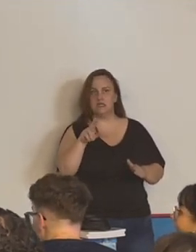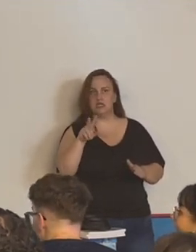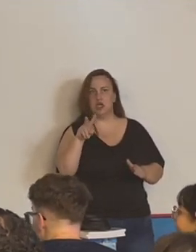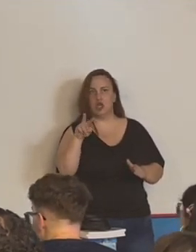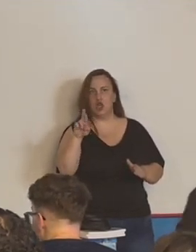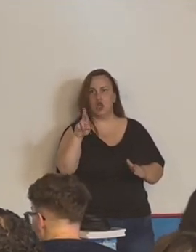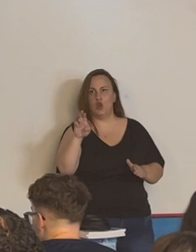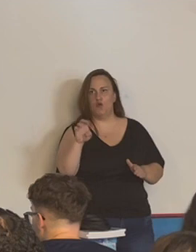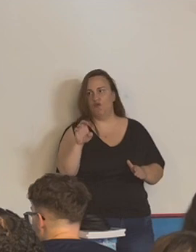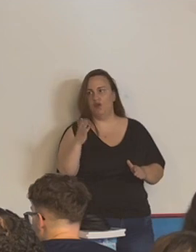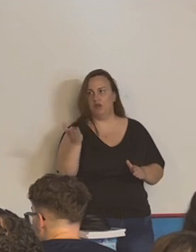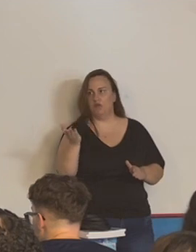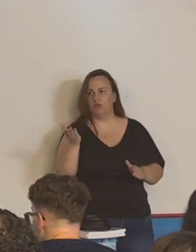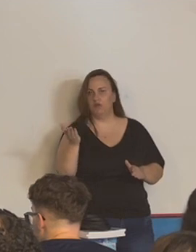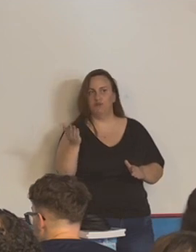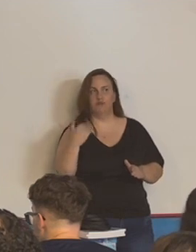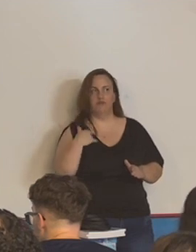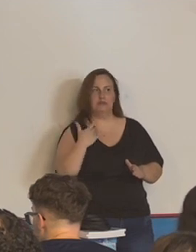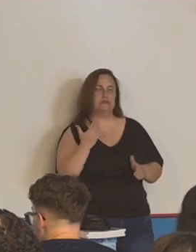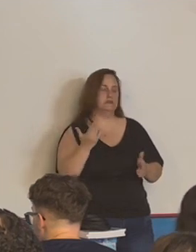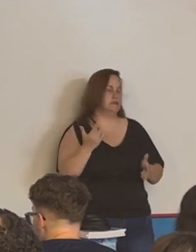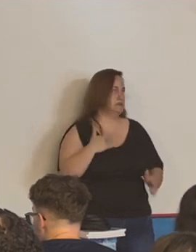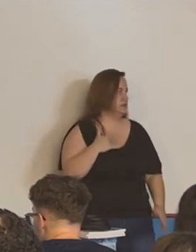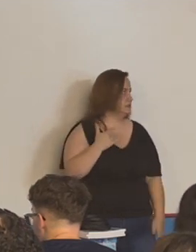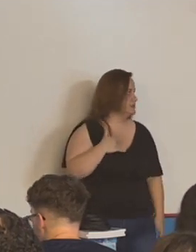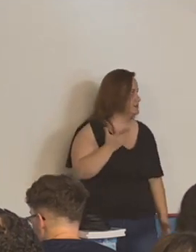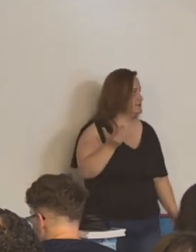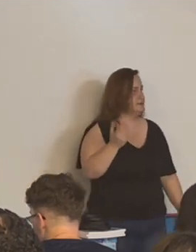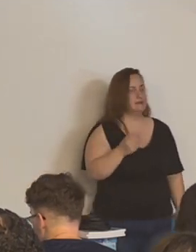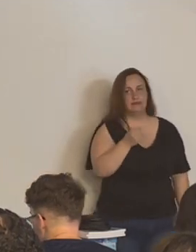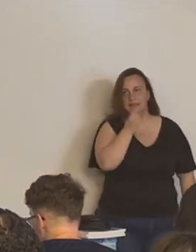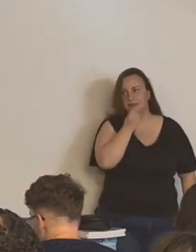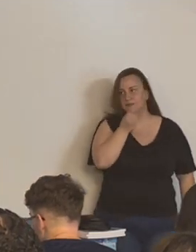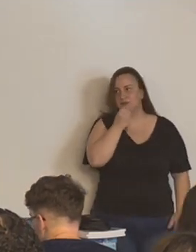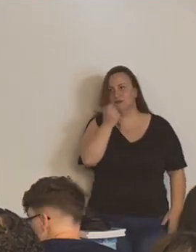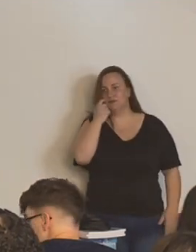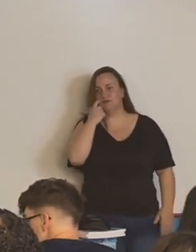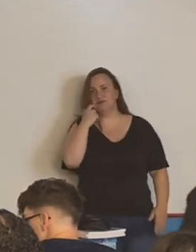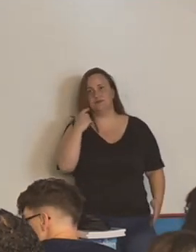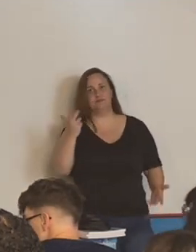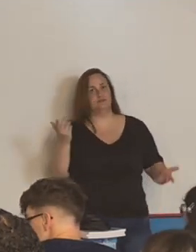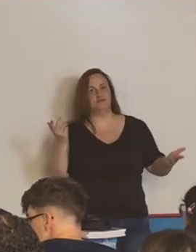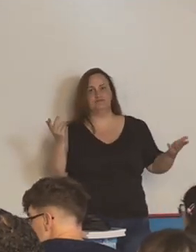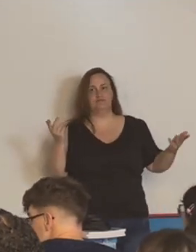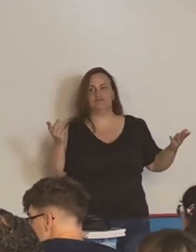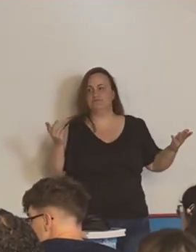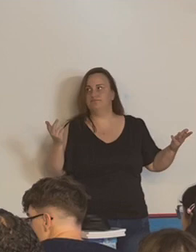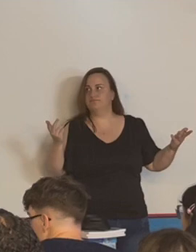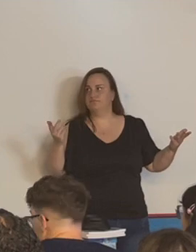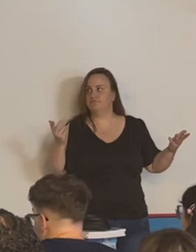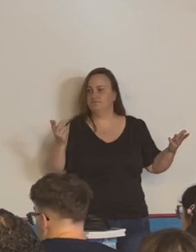né? É uma pena, porque isso seria bom. Enfim,